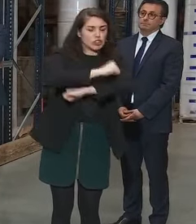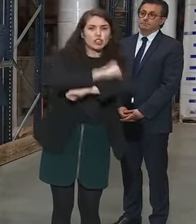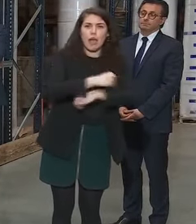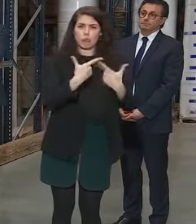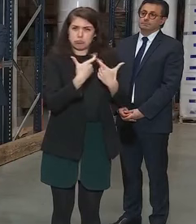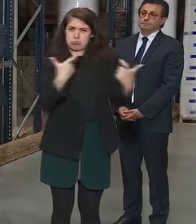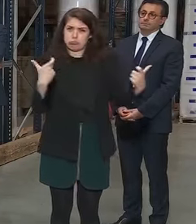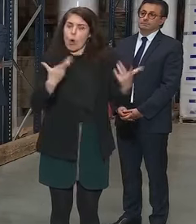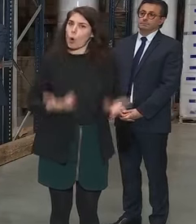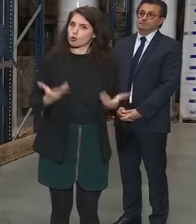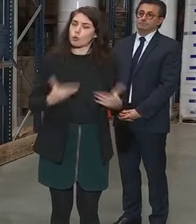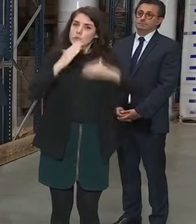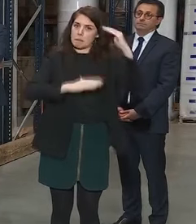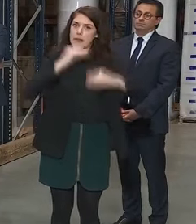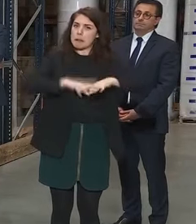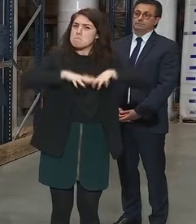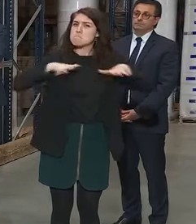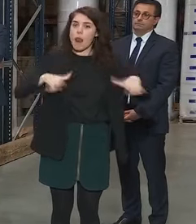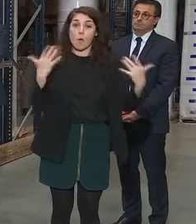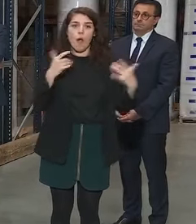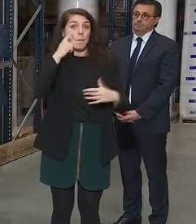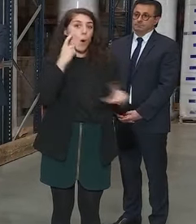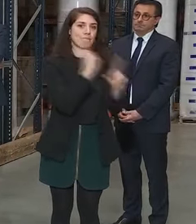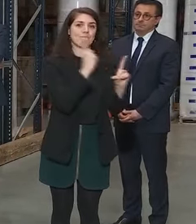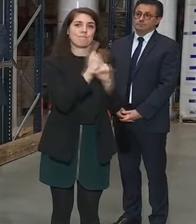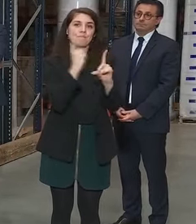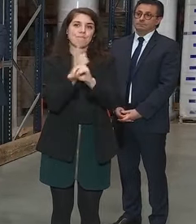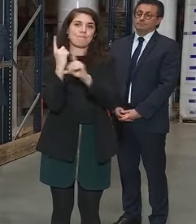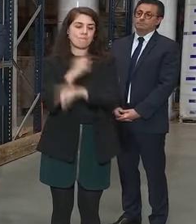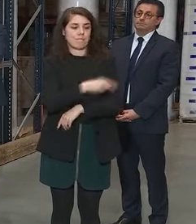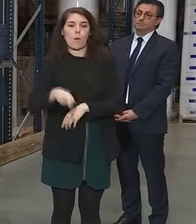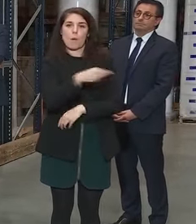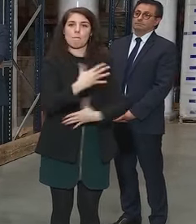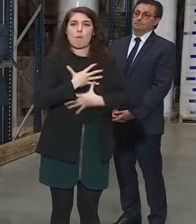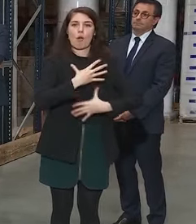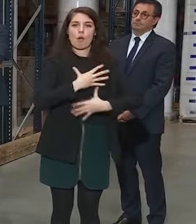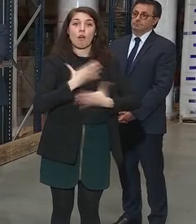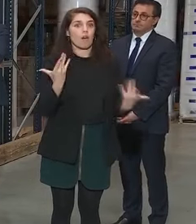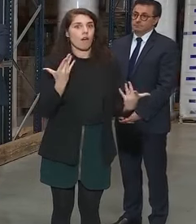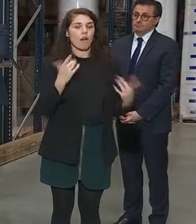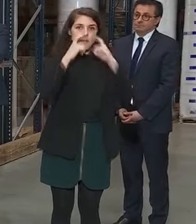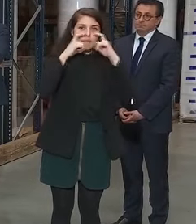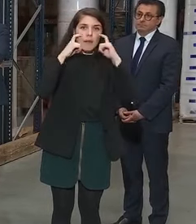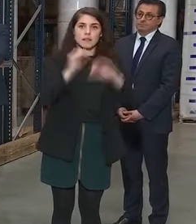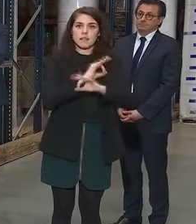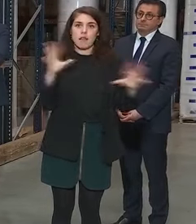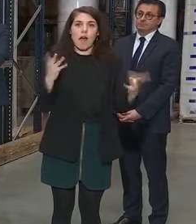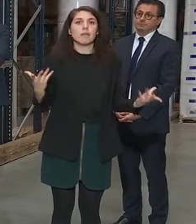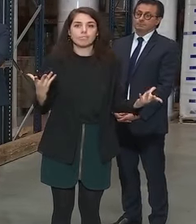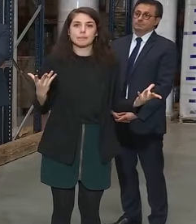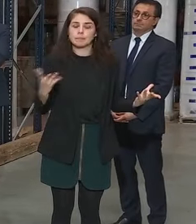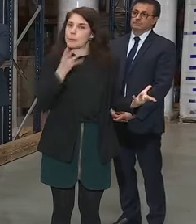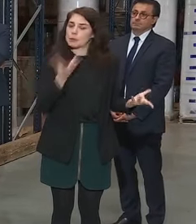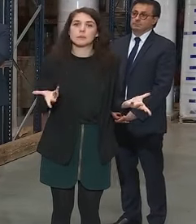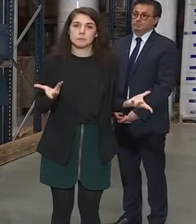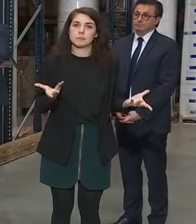qui sont aujourd'hui exposées, qui, je le sais, ont souvent une angoisse et attendent des masques. Il est aujourd'hui impossible de